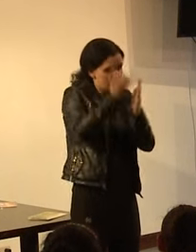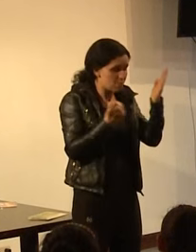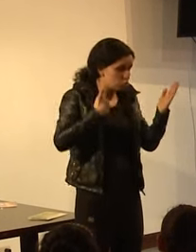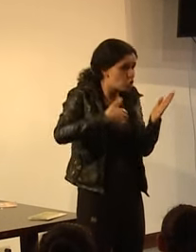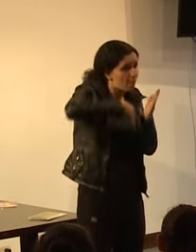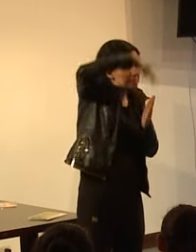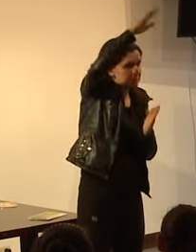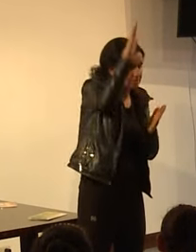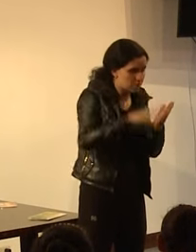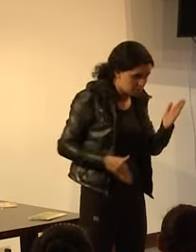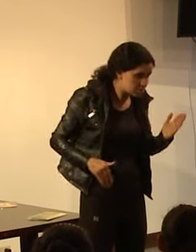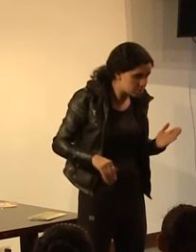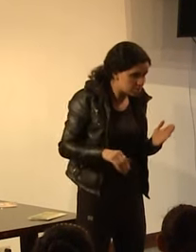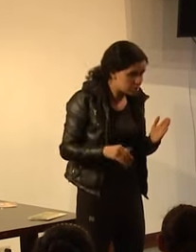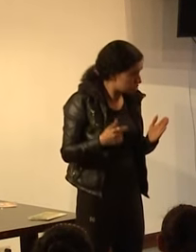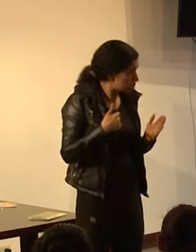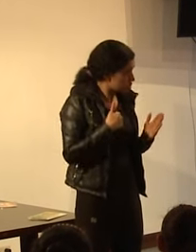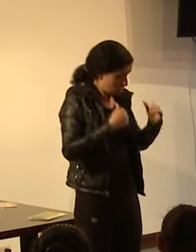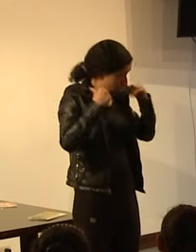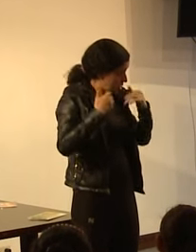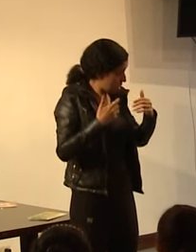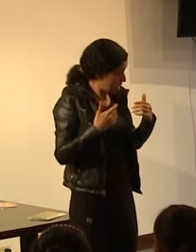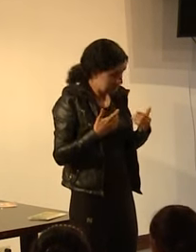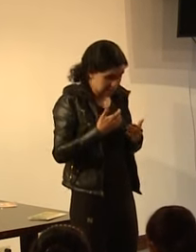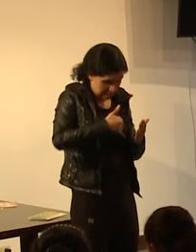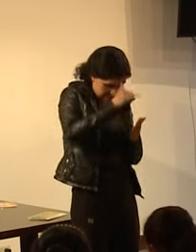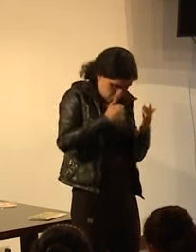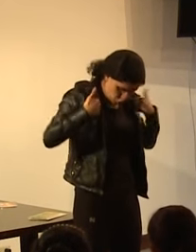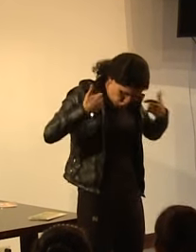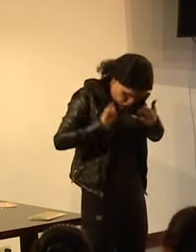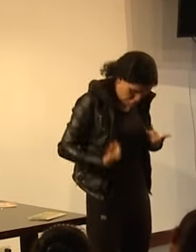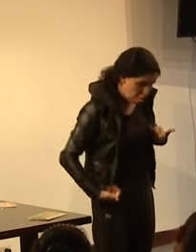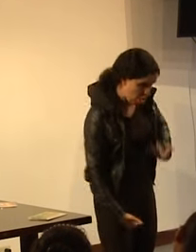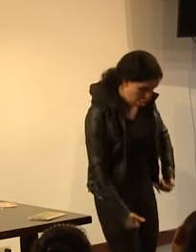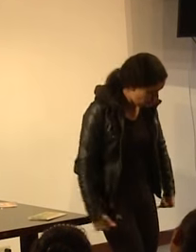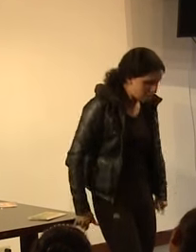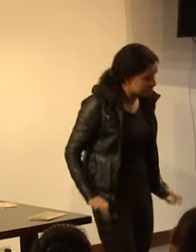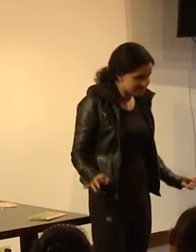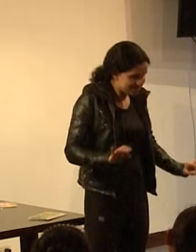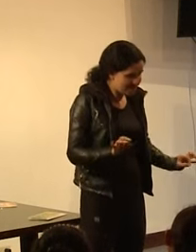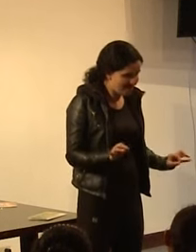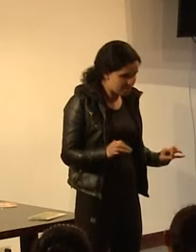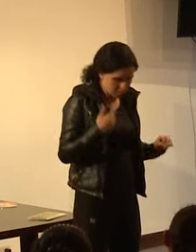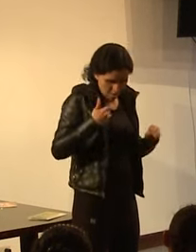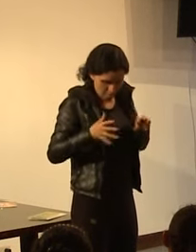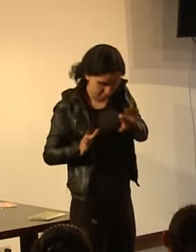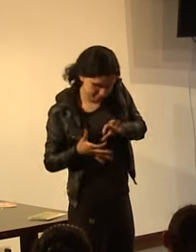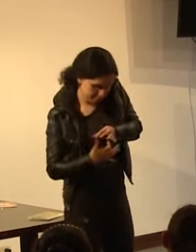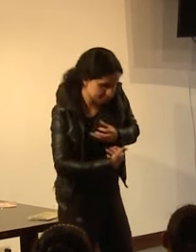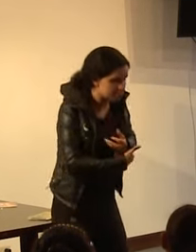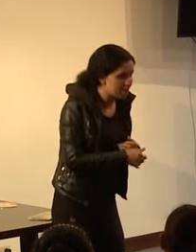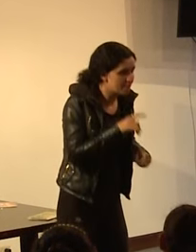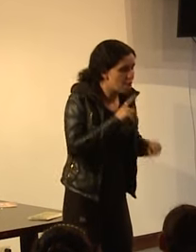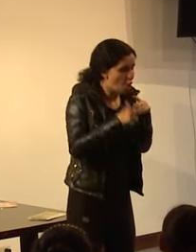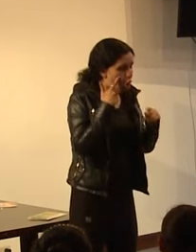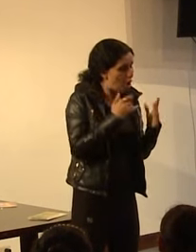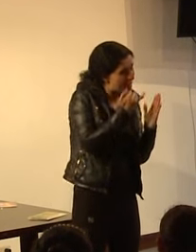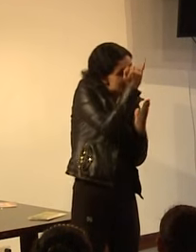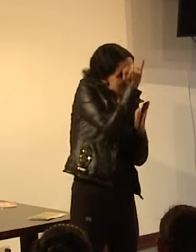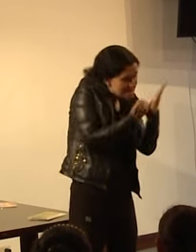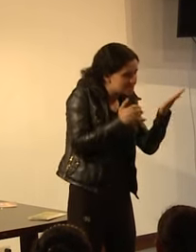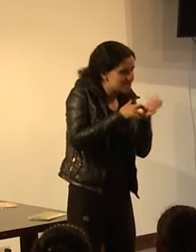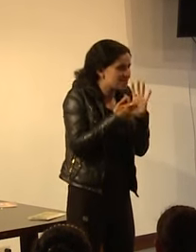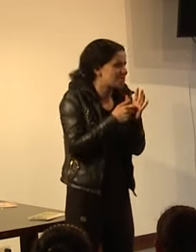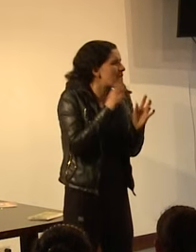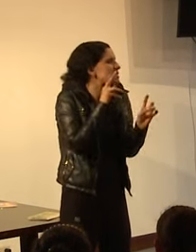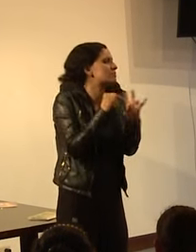pinté. Si ustedes se dan cuenta, pues yo no tengo líneas como tal, son contornos, ¿sí? Y todo esto se da por pliegues y todo, pero la línea es una manera en la que es como un